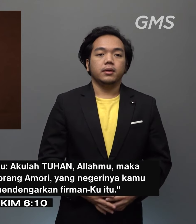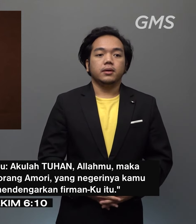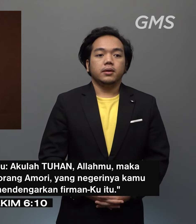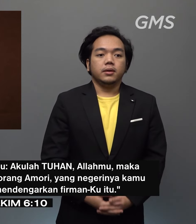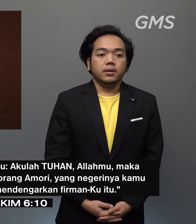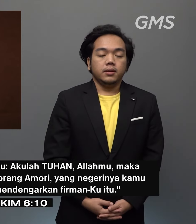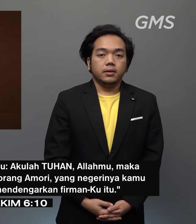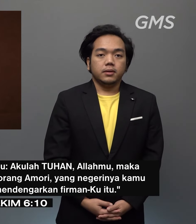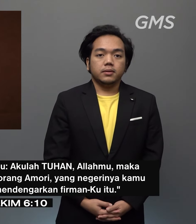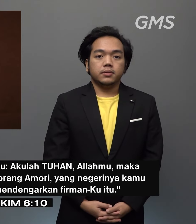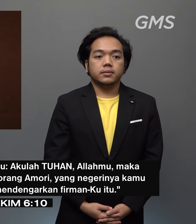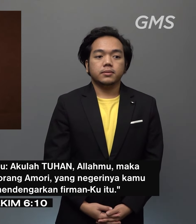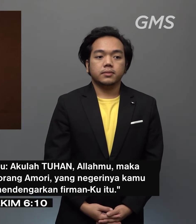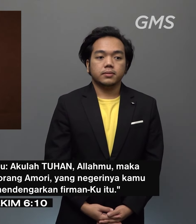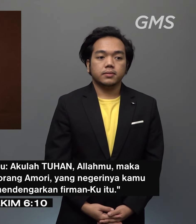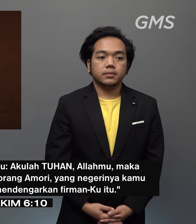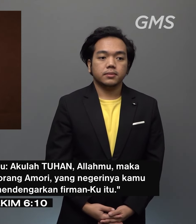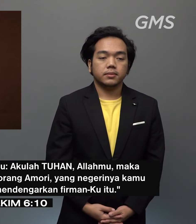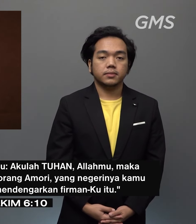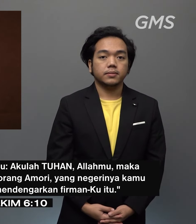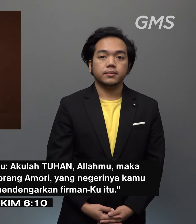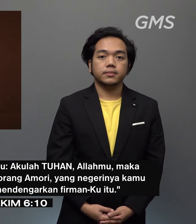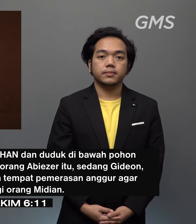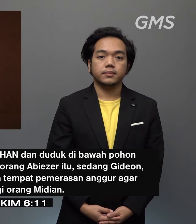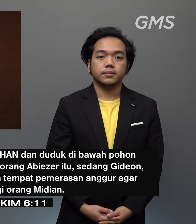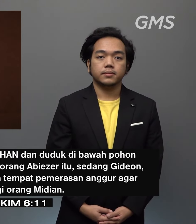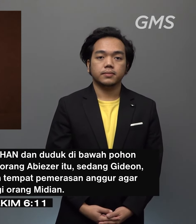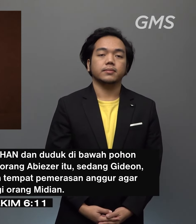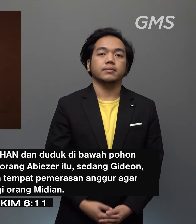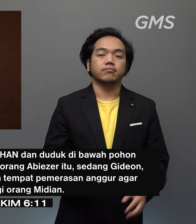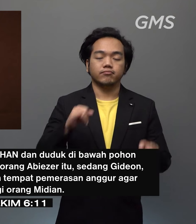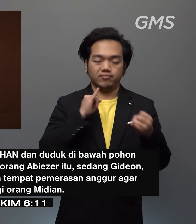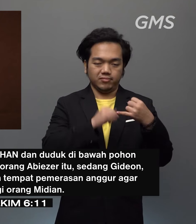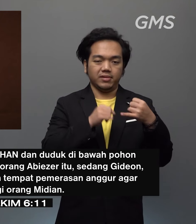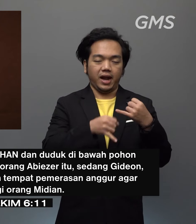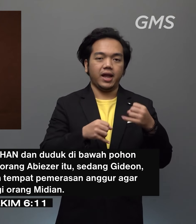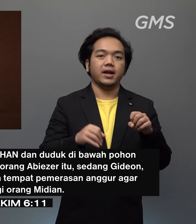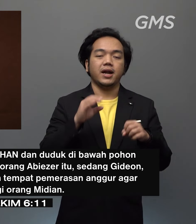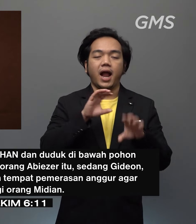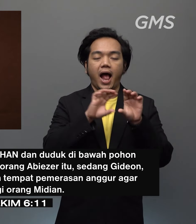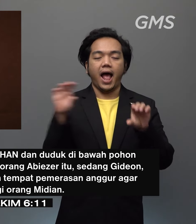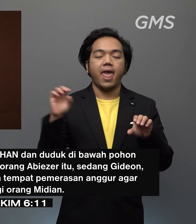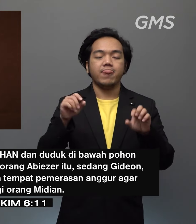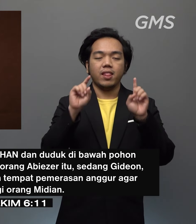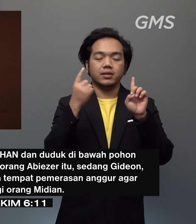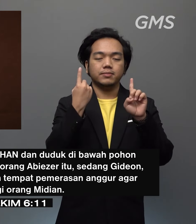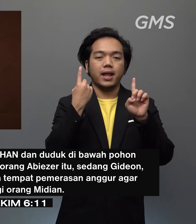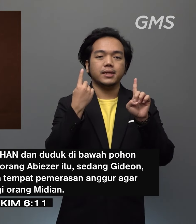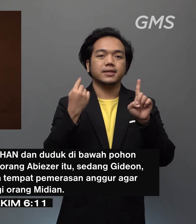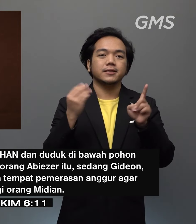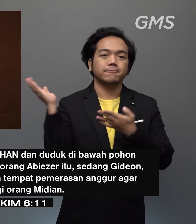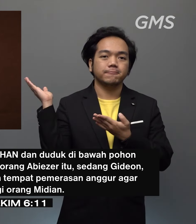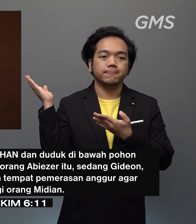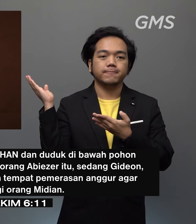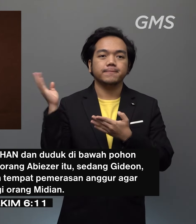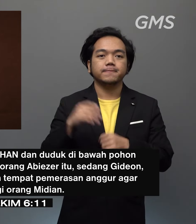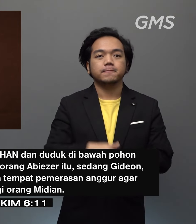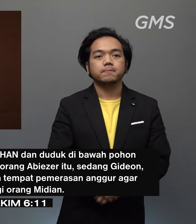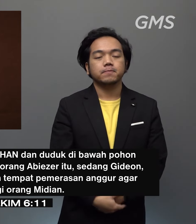Tetapi kamu tidak mendengarkan firmanku itu. Kemudian datanglah malaikat Tuhan dan duduk di bawah pohon Tarbantin di